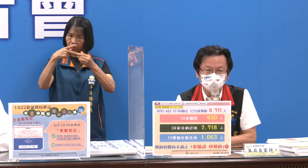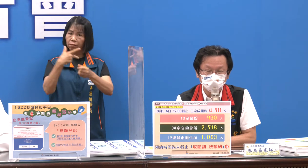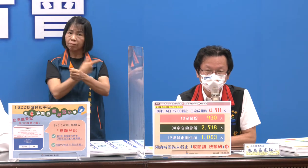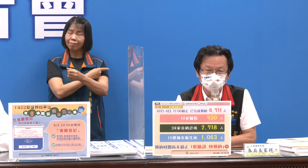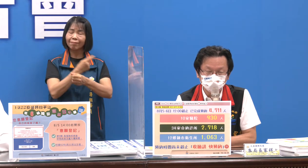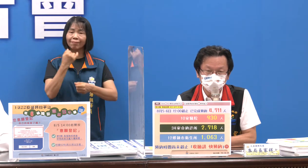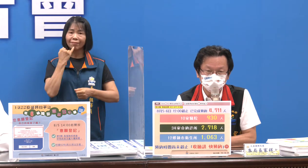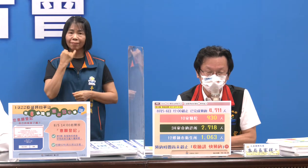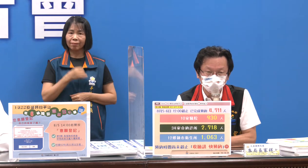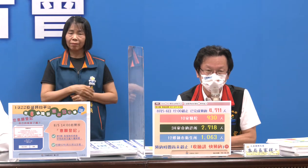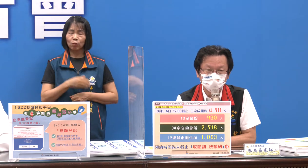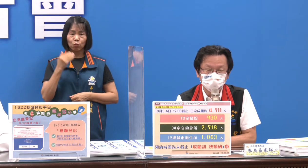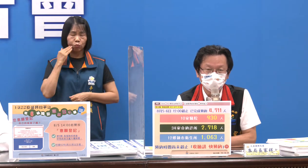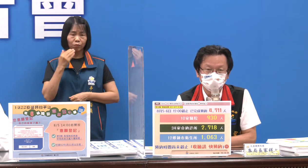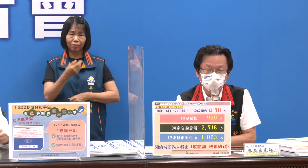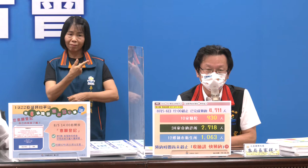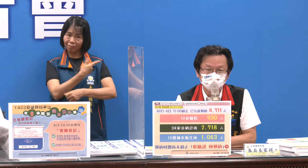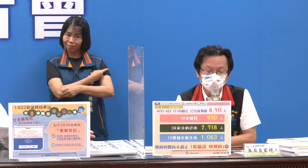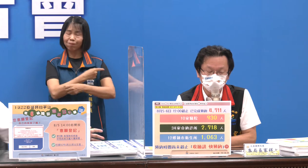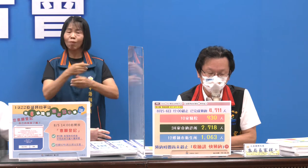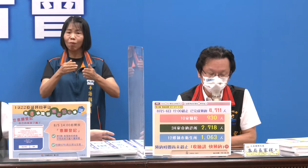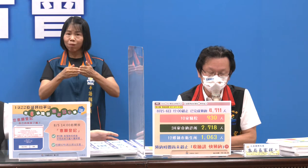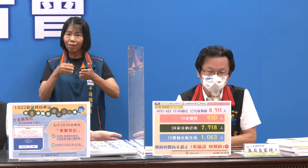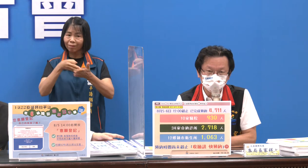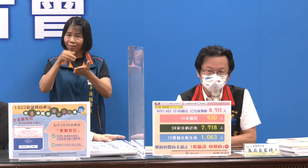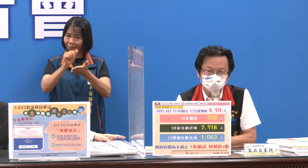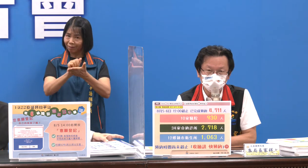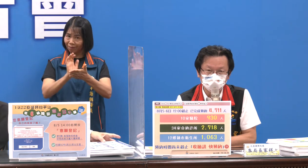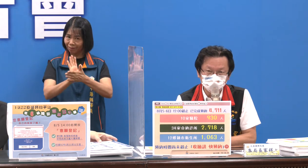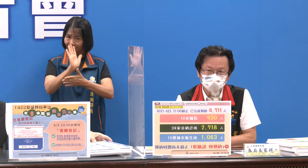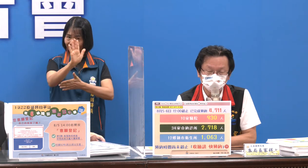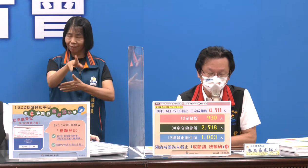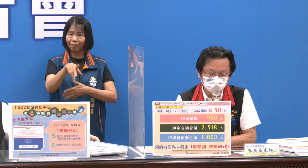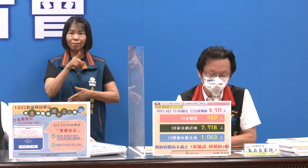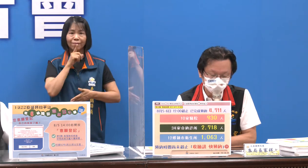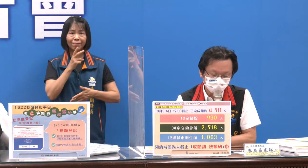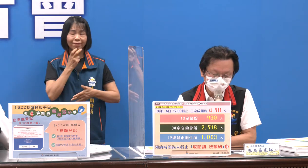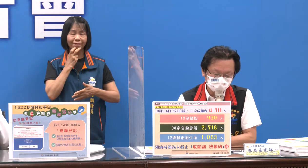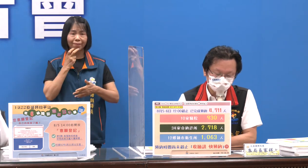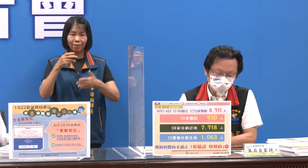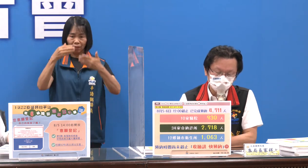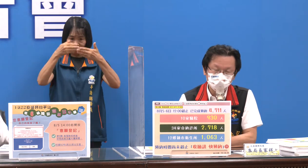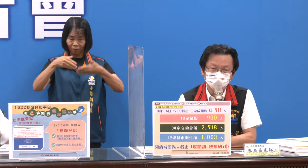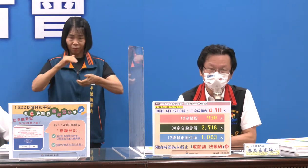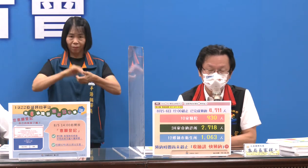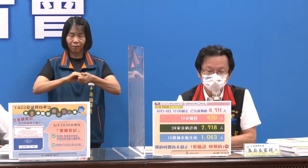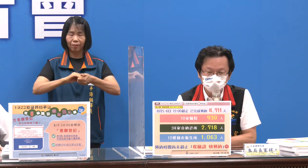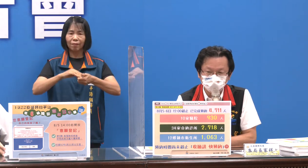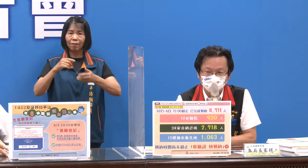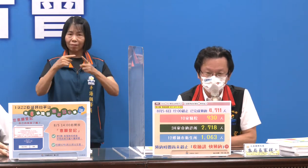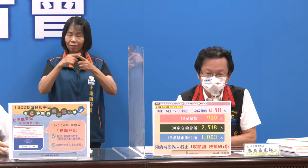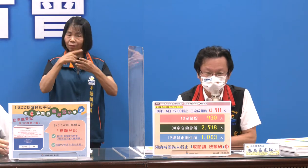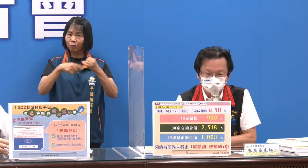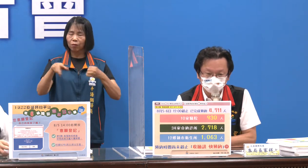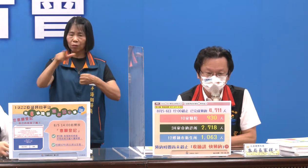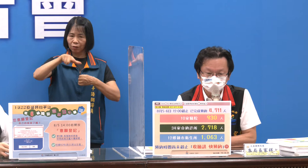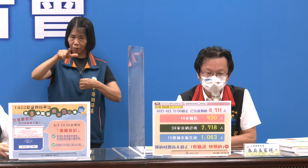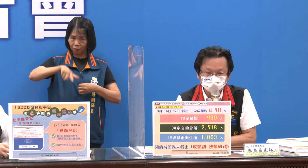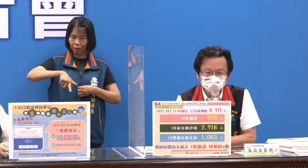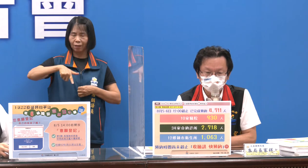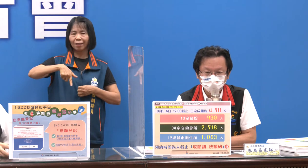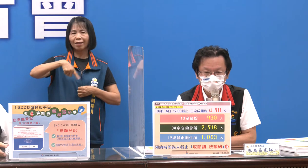他有医院登记之后，那中央核定的可以预约的人数是